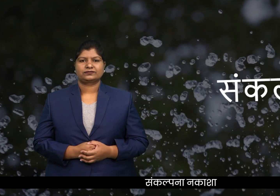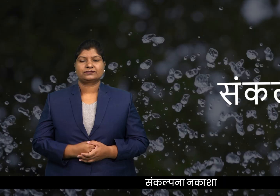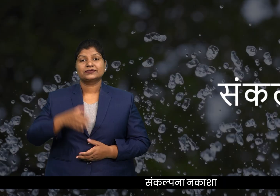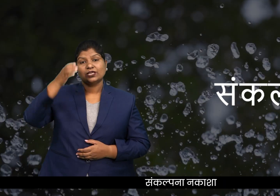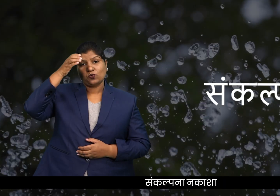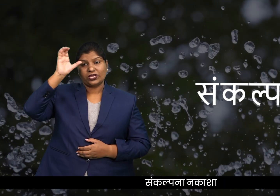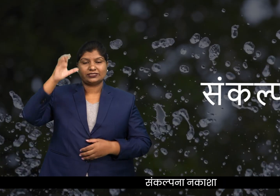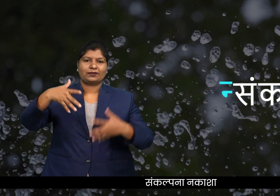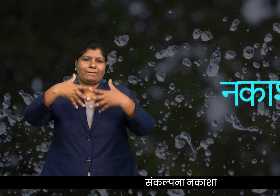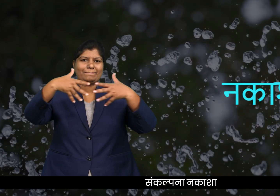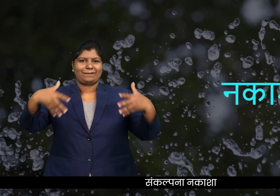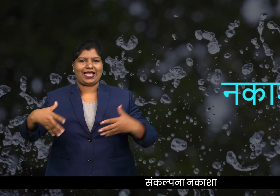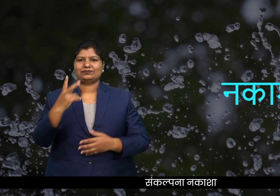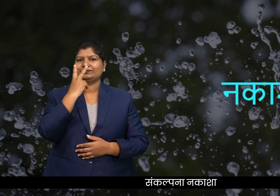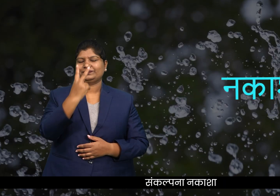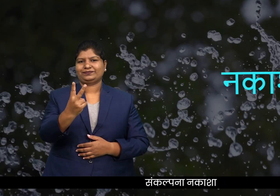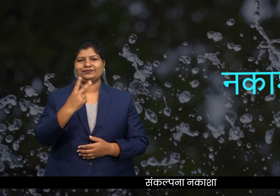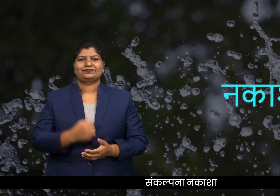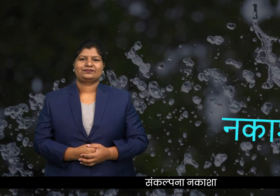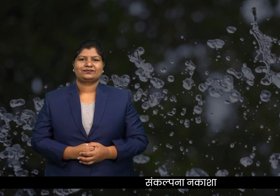संकल्पना नकाशा.